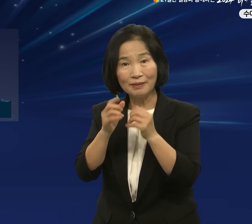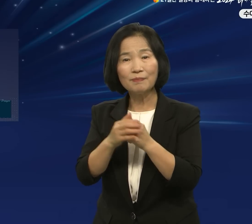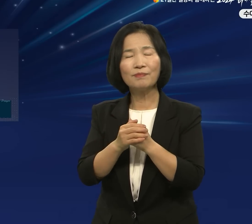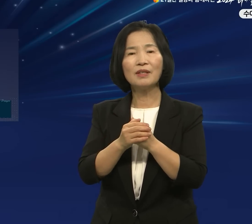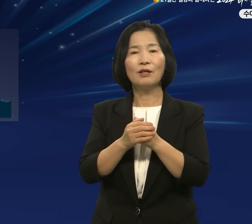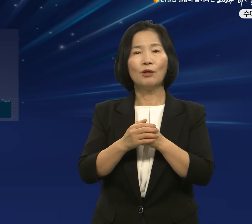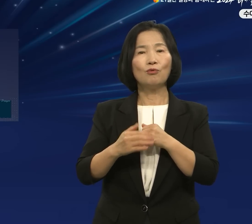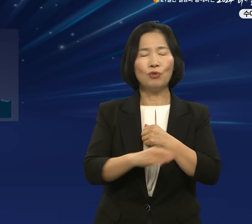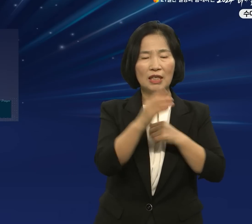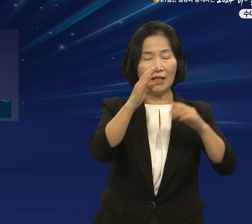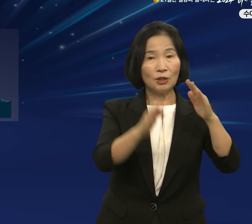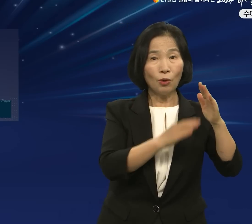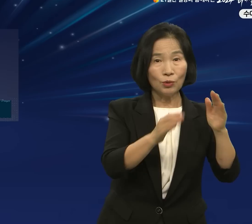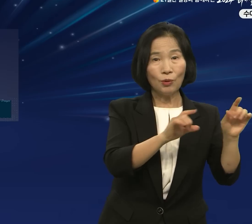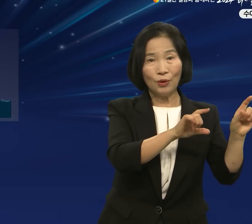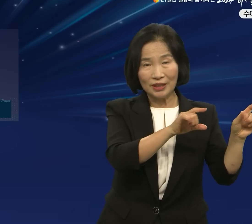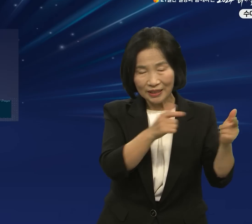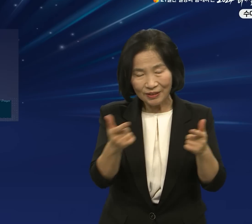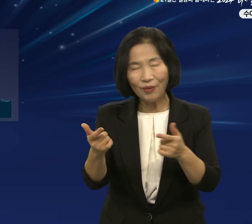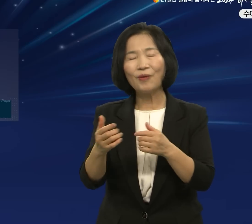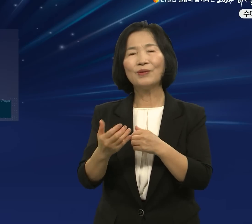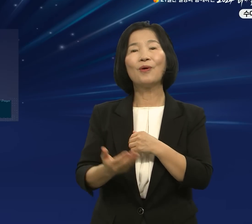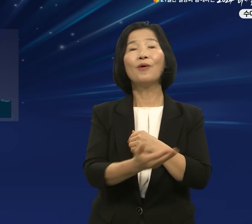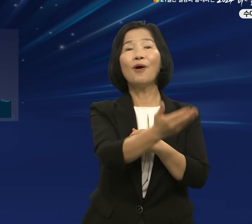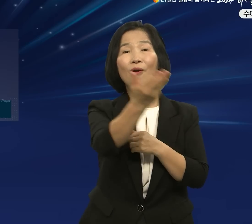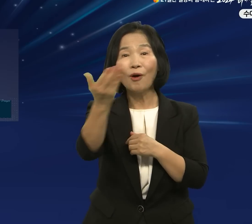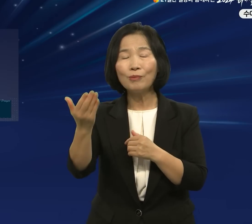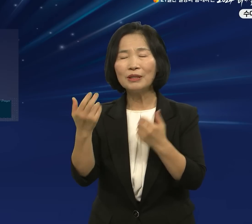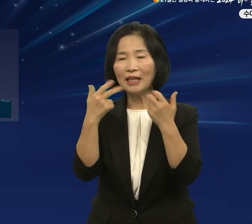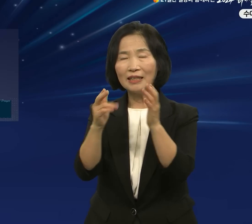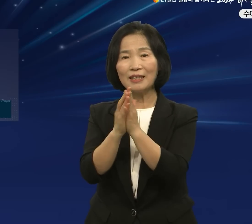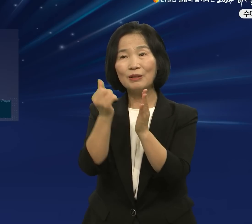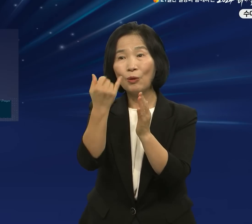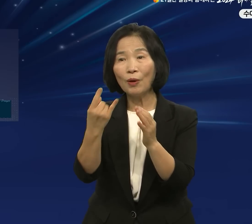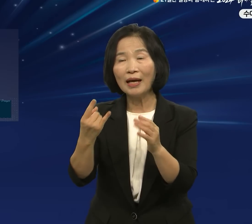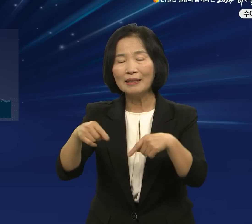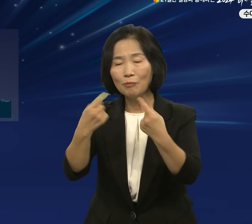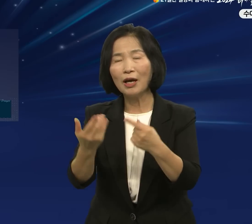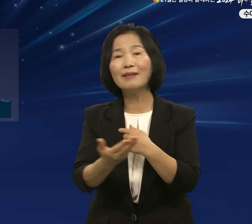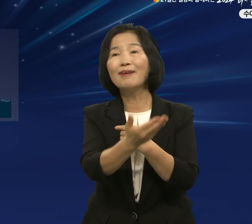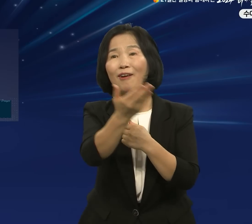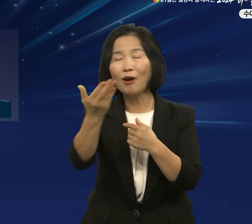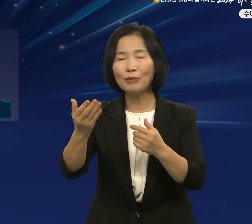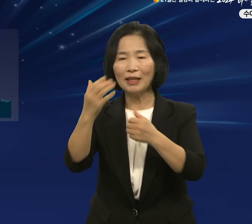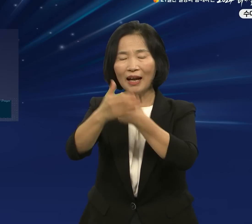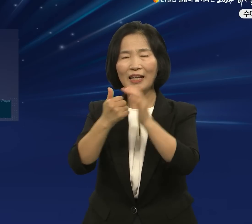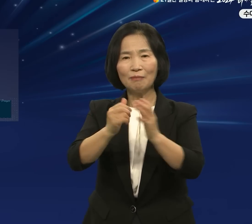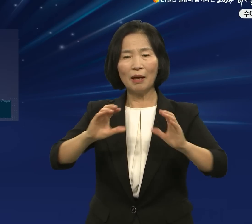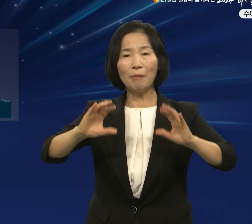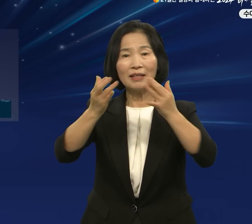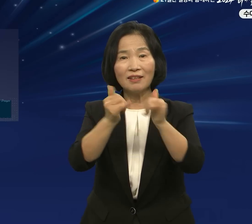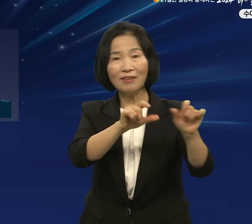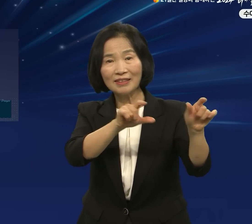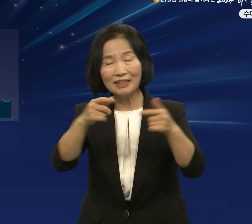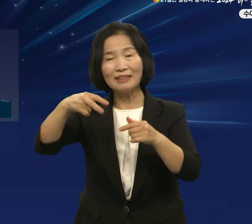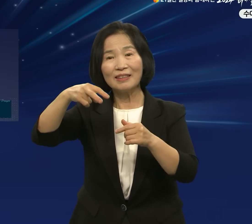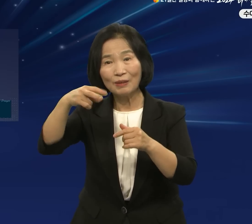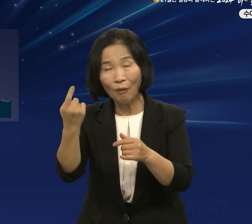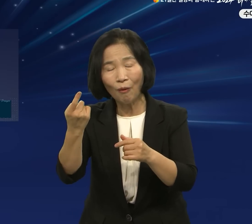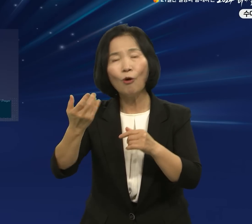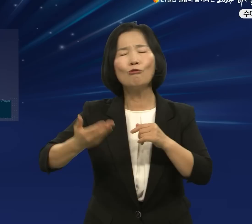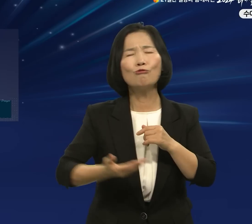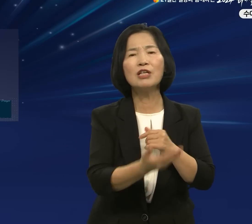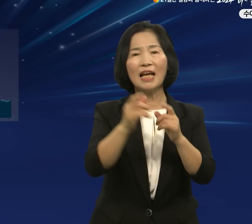그리고 다니엘 기도회에 참여하는 열방의 하나님의 백성들도 모든 백성의